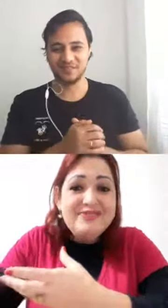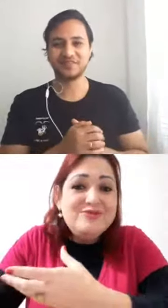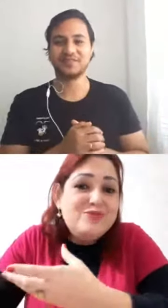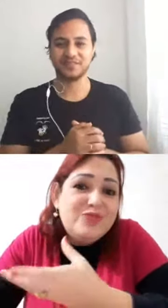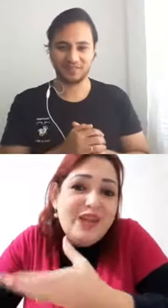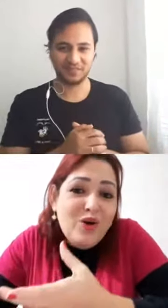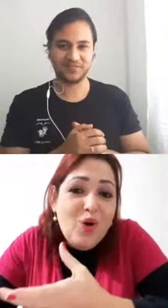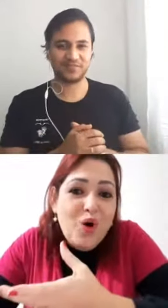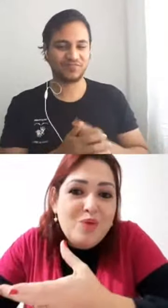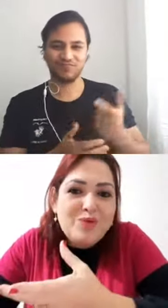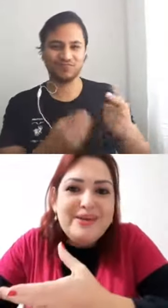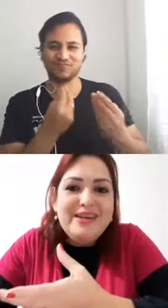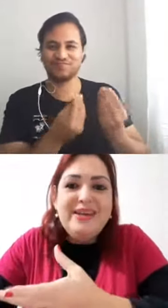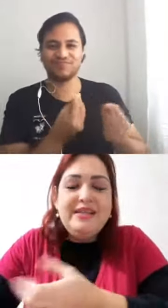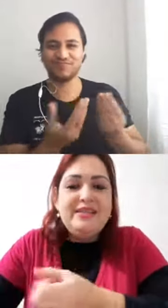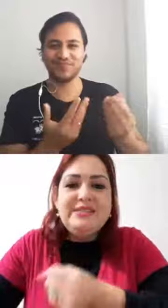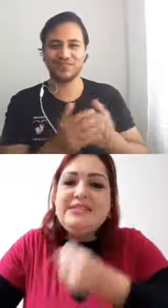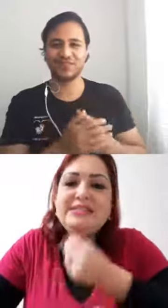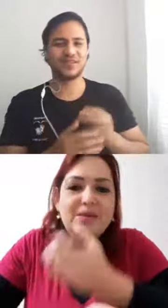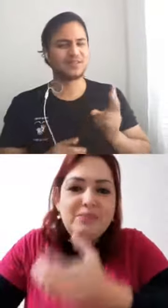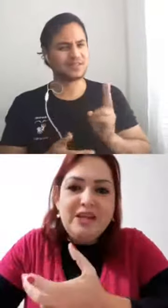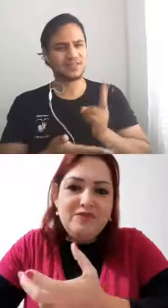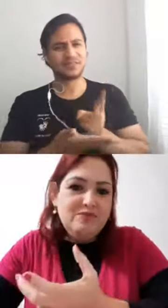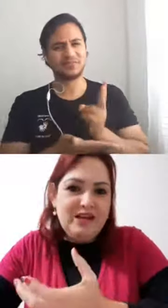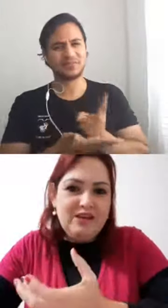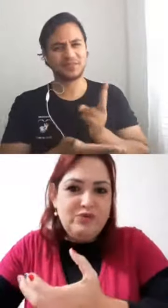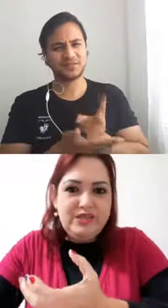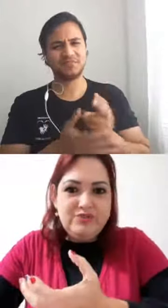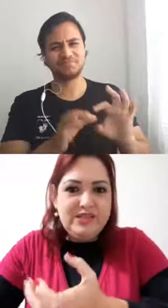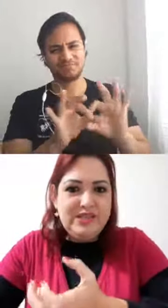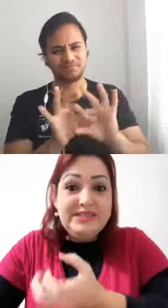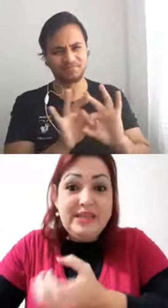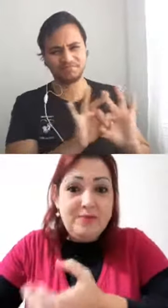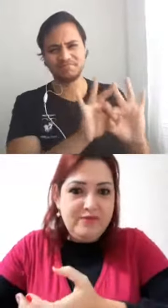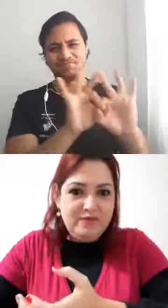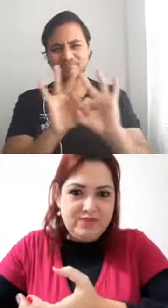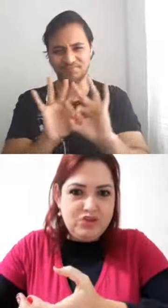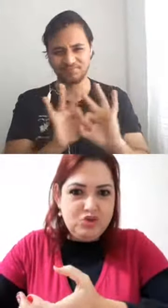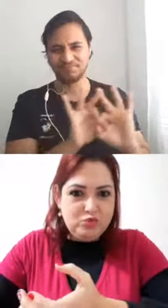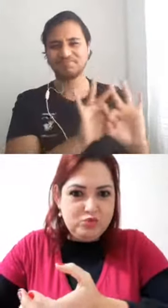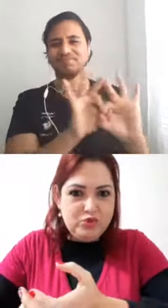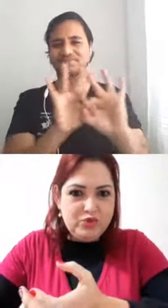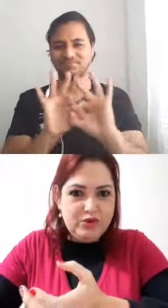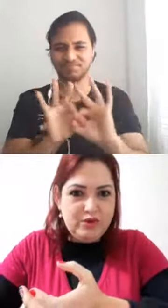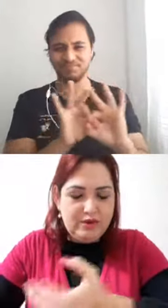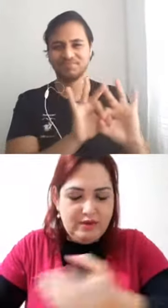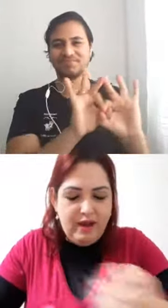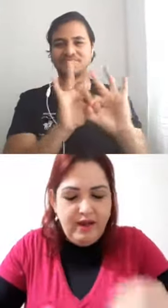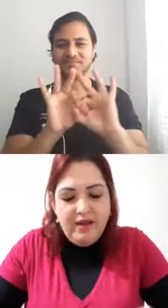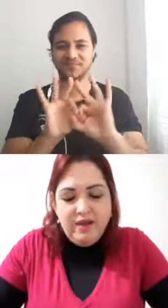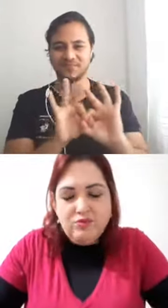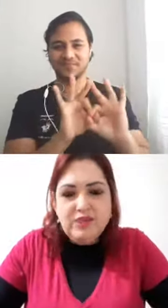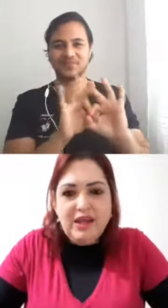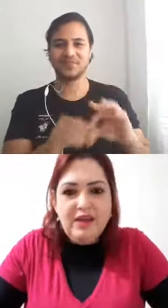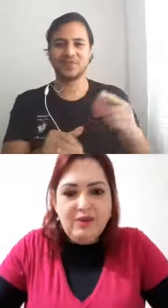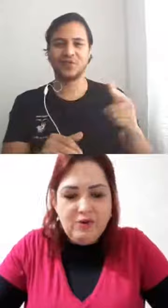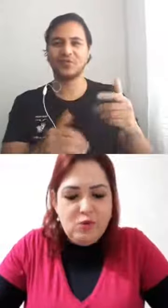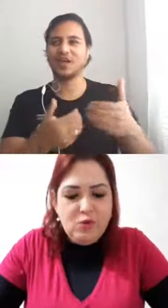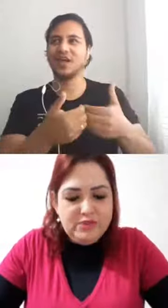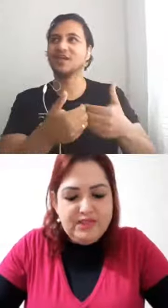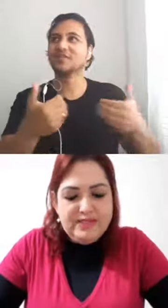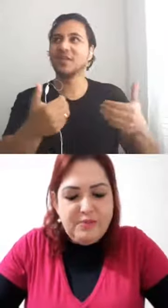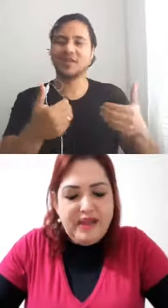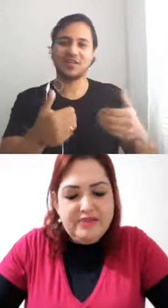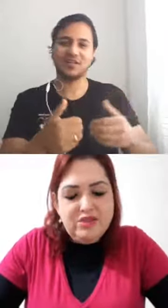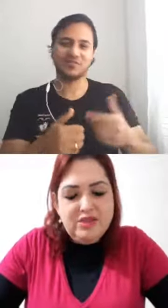Né? Não tem como. Então, assim, sempre eles vão estar unidos, eles sempre vão estar juntos, né? Não tem como